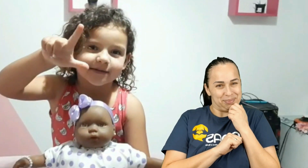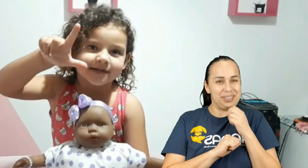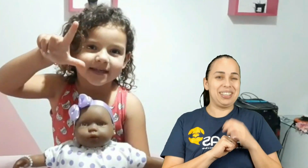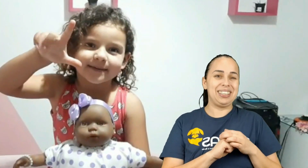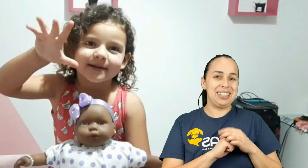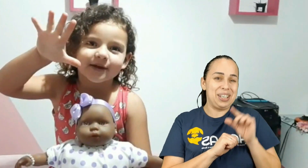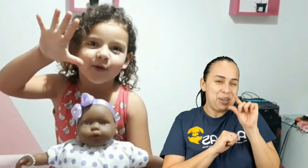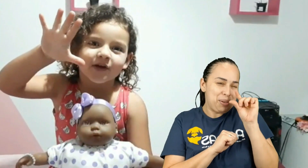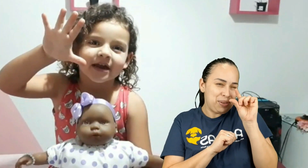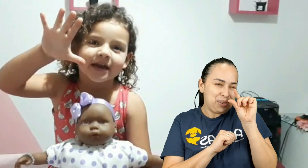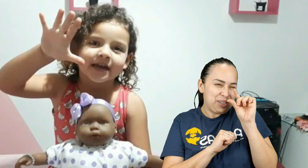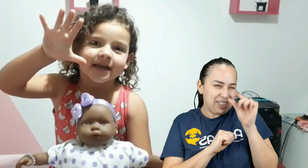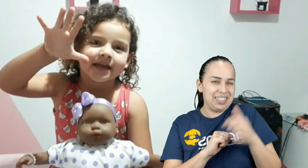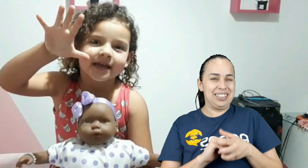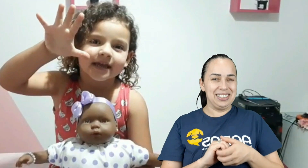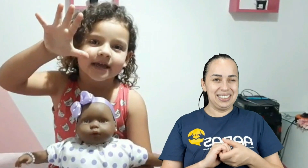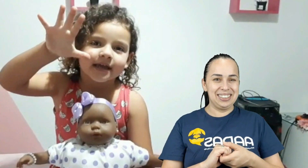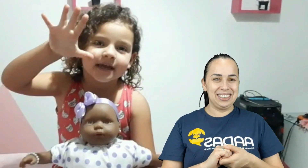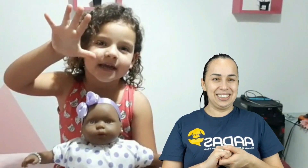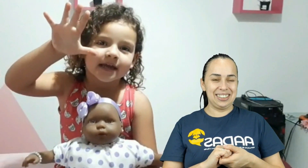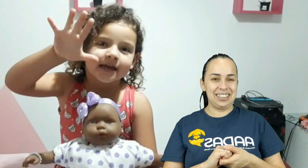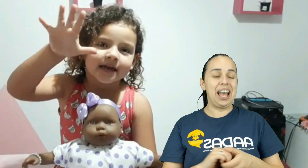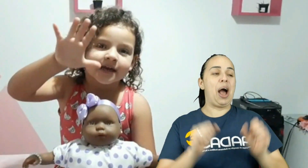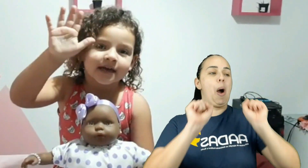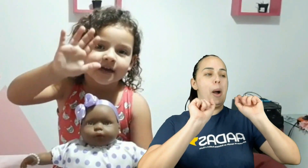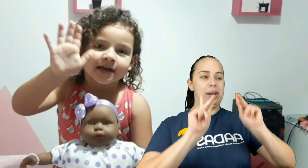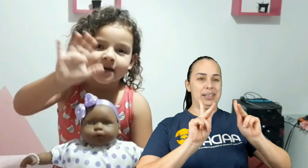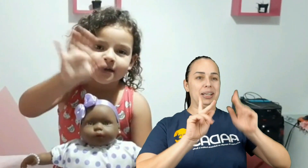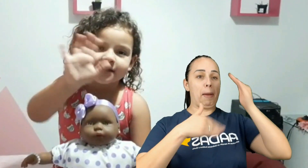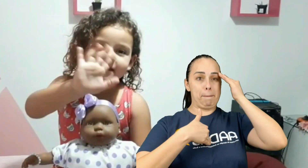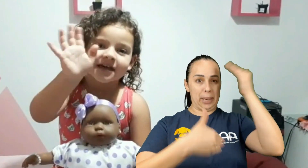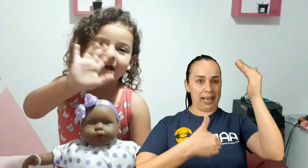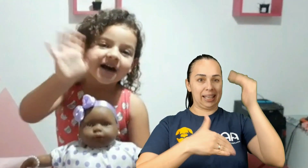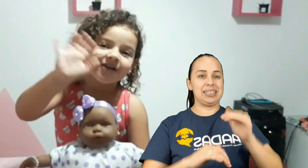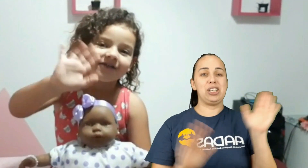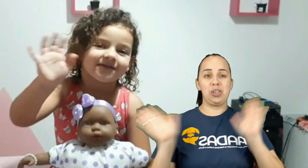Quentes. Tá bom então, obrigada. Tchau. Tchau.